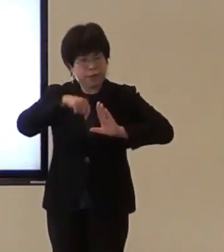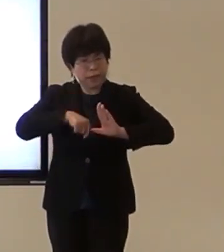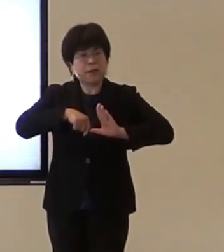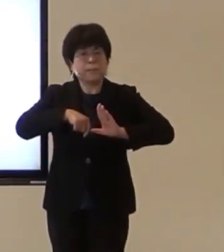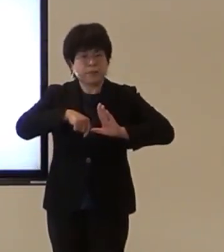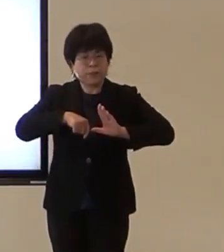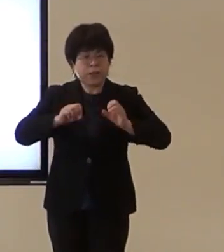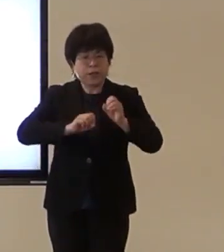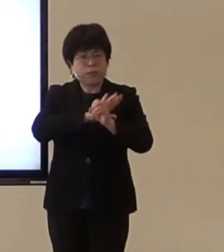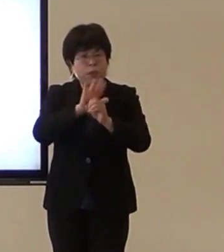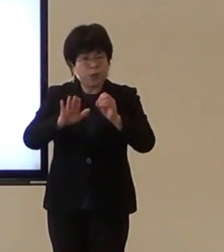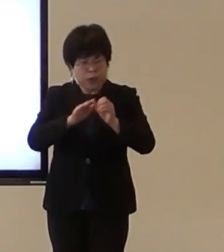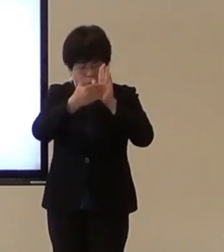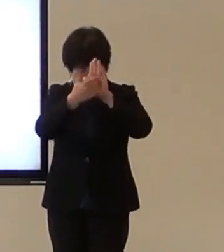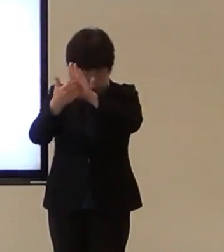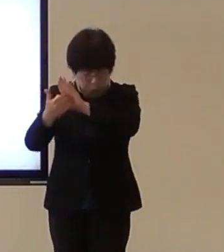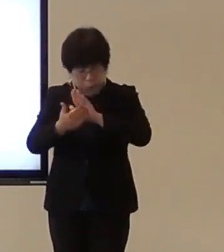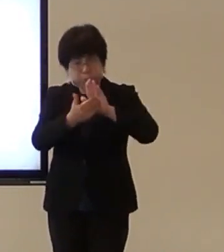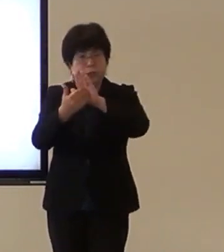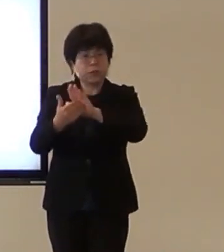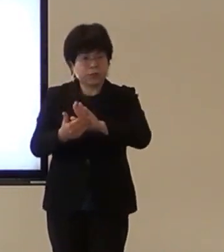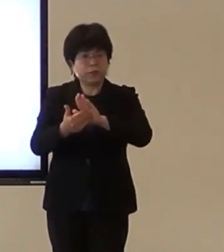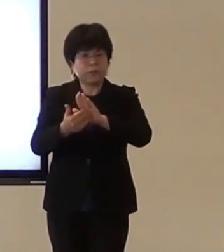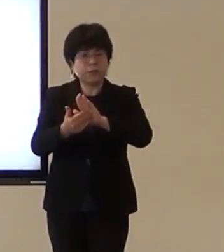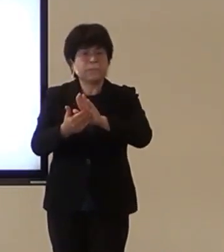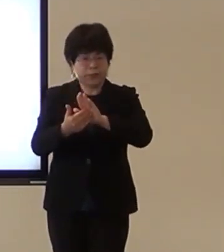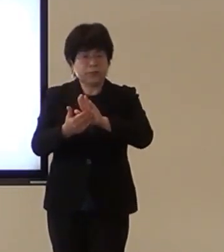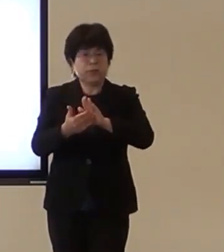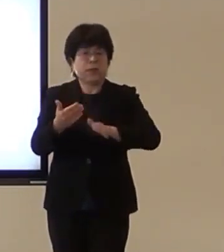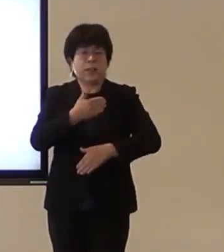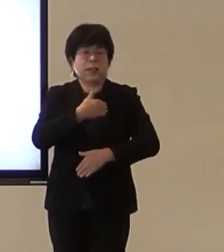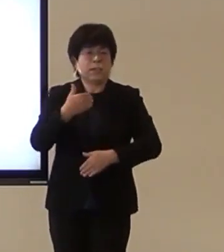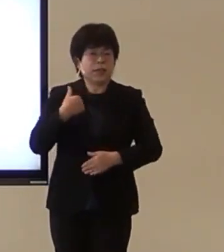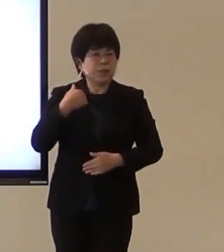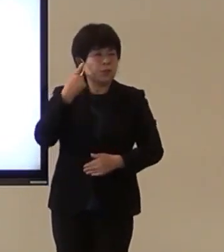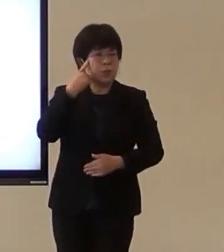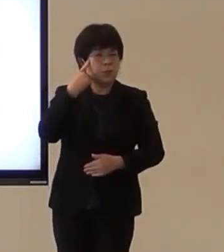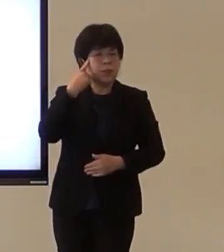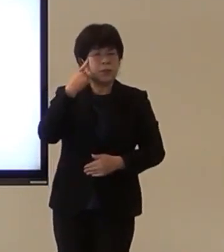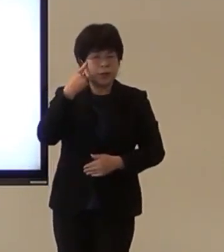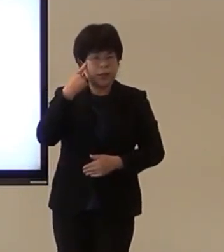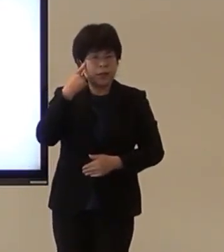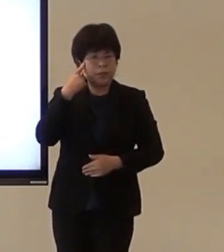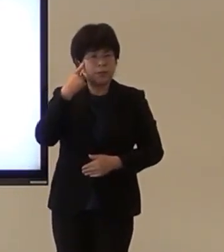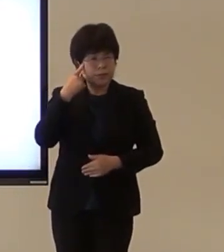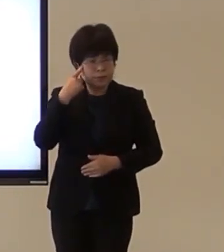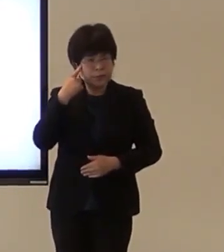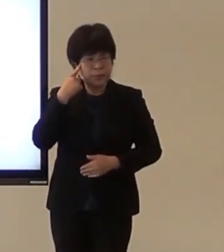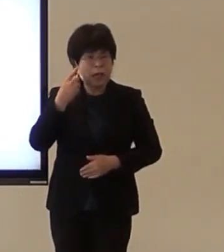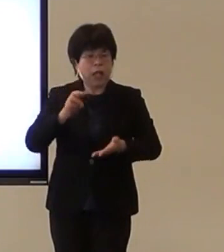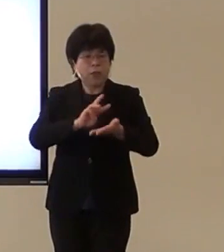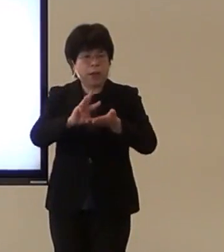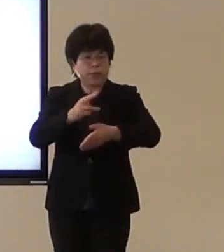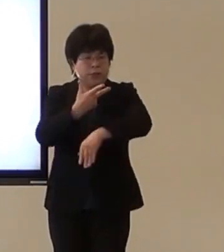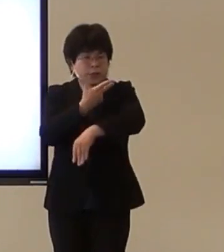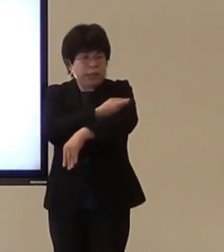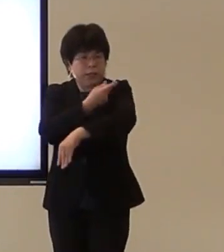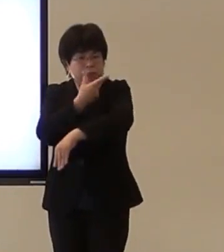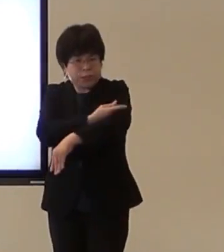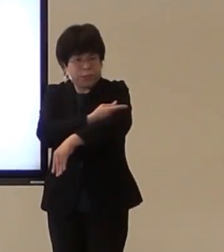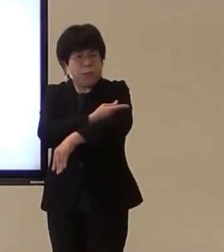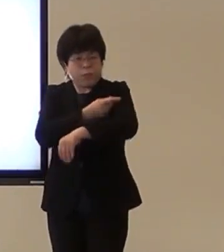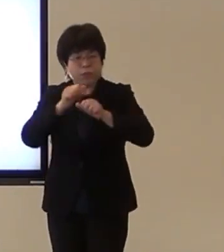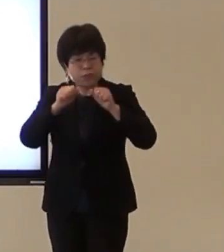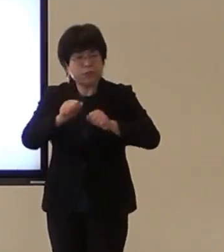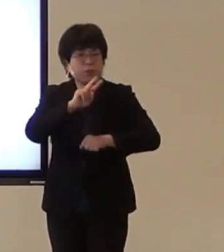感染症を防疫するための大きな力となると考えておりますので、何卒ワクチン接種にご理解とご協力をお